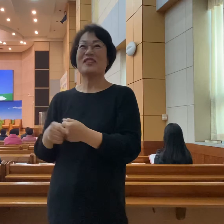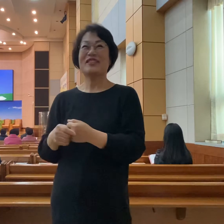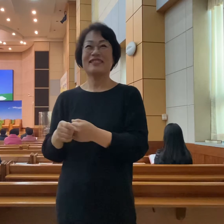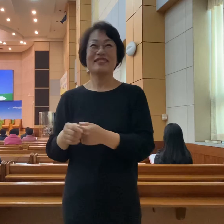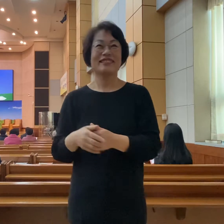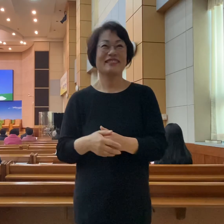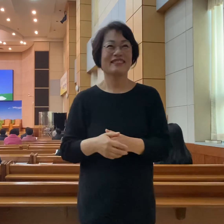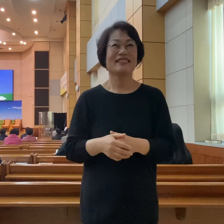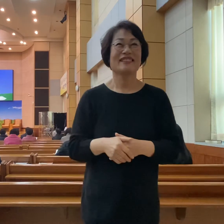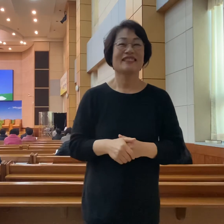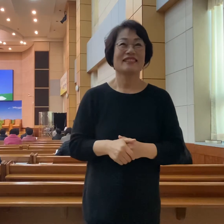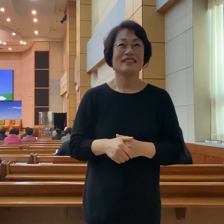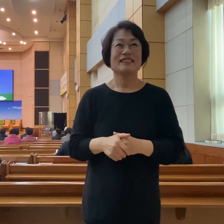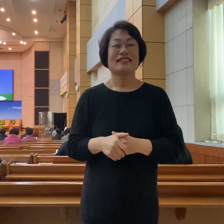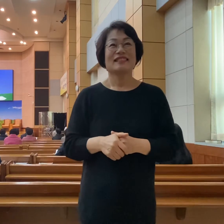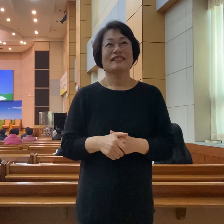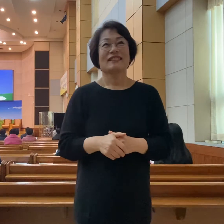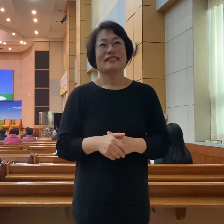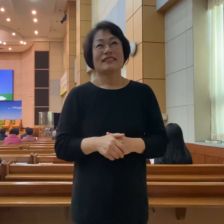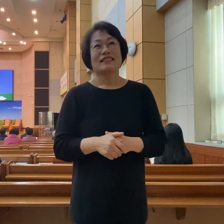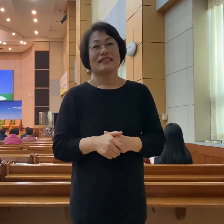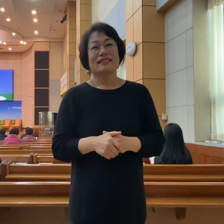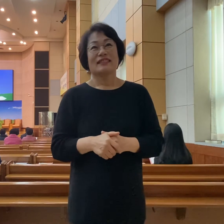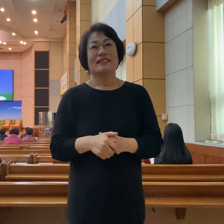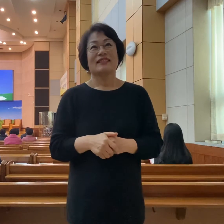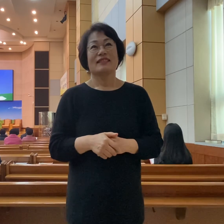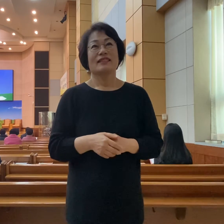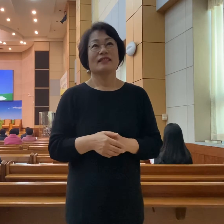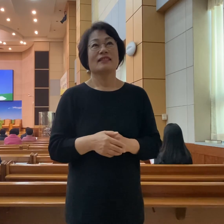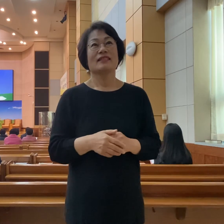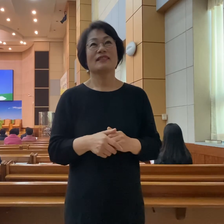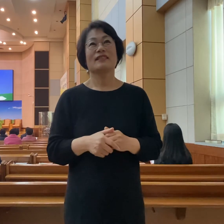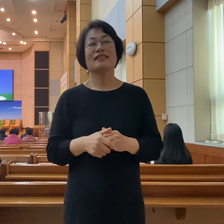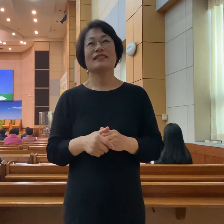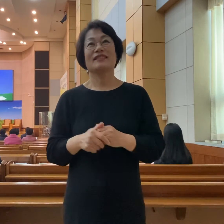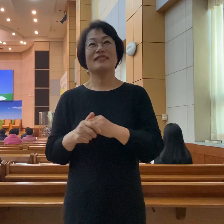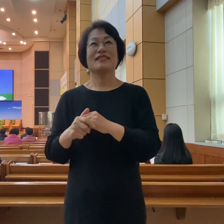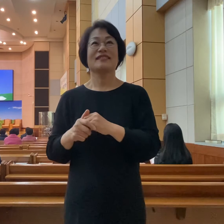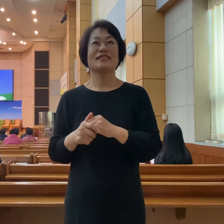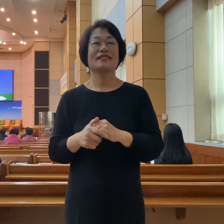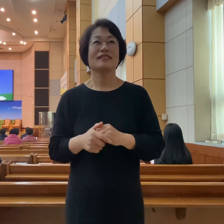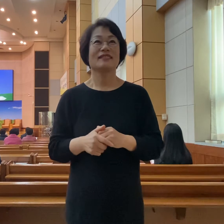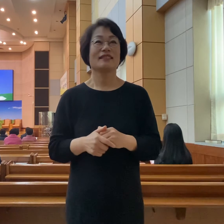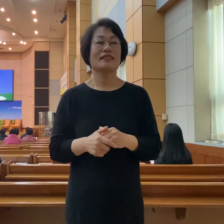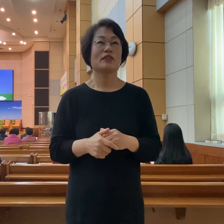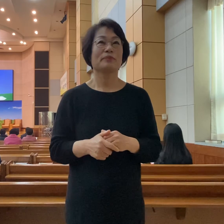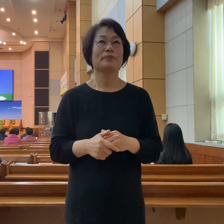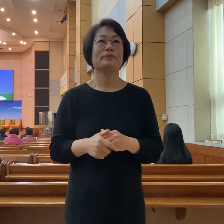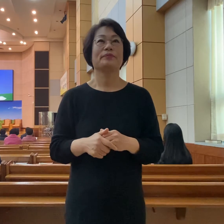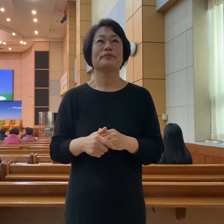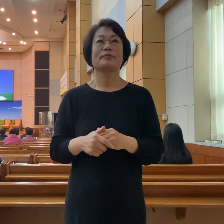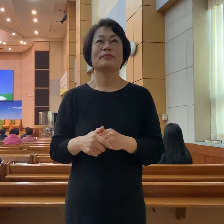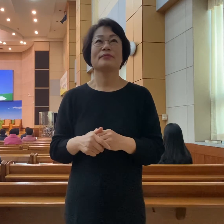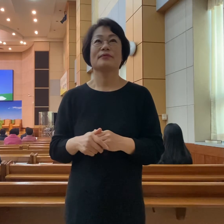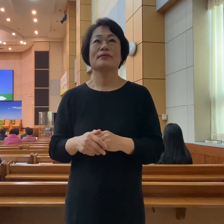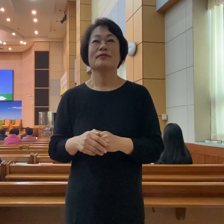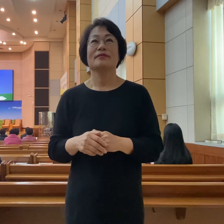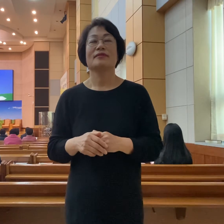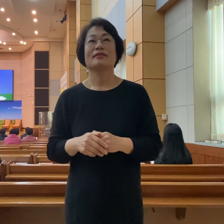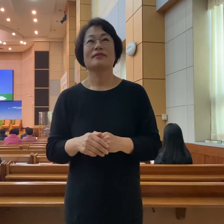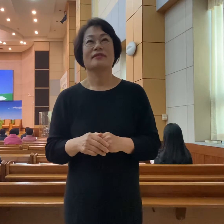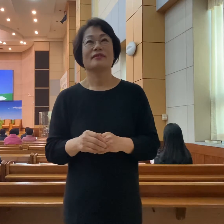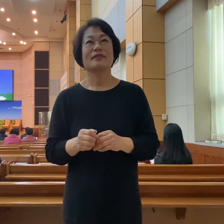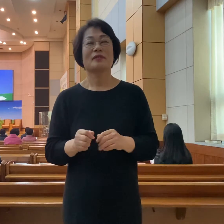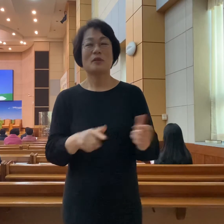되었으니까 결혼했지만은 그러나 다리 절고 일하니까 뭐 크게 뭐 하겠습니다. 그래가 또 구박을 당하는